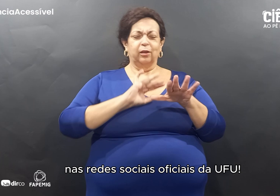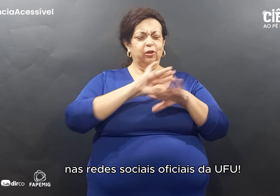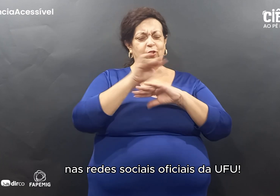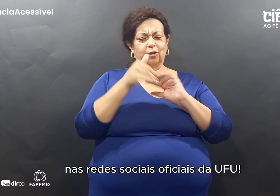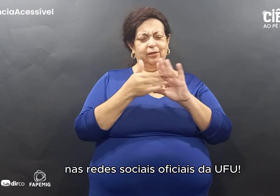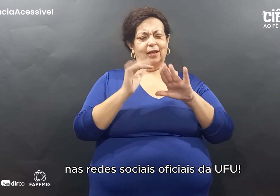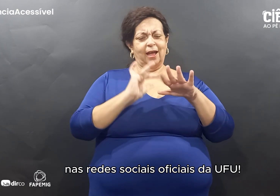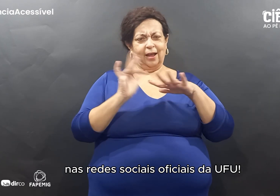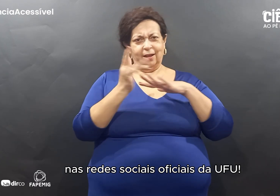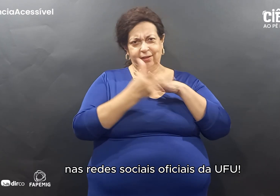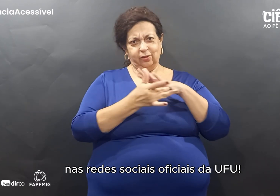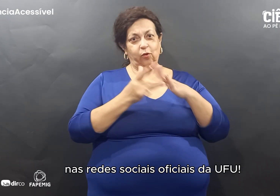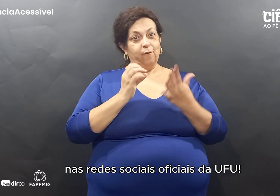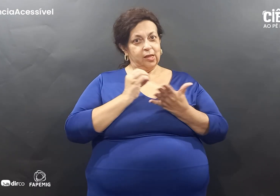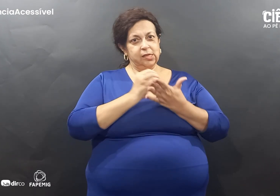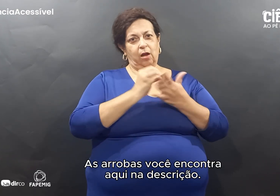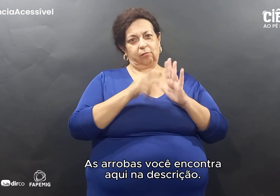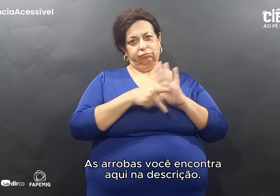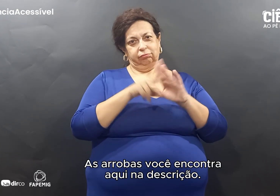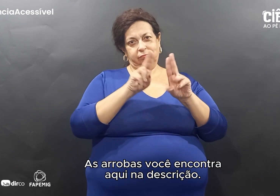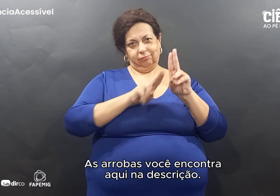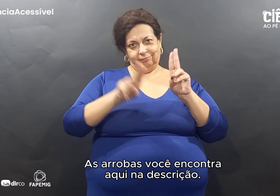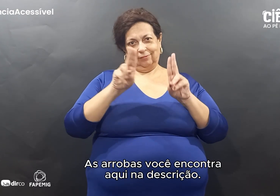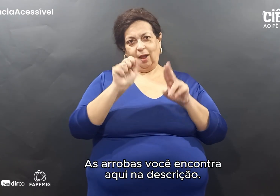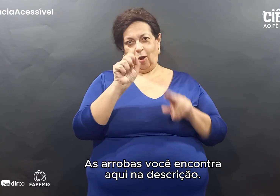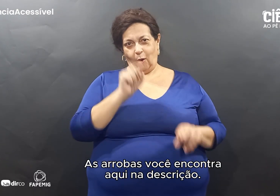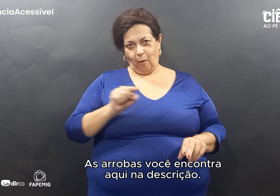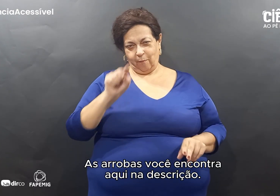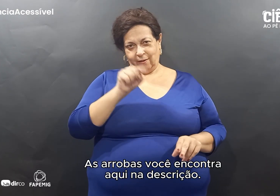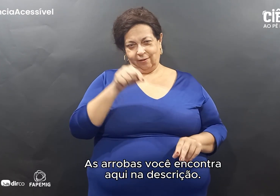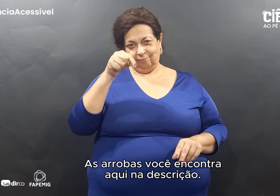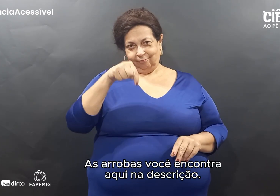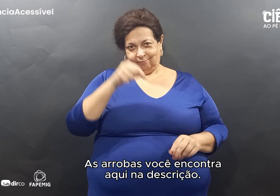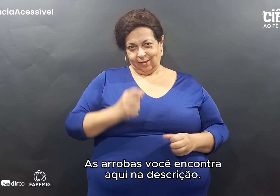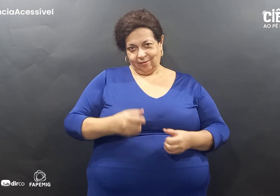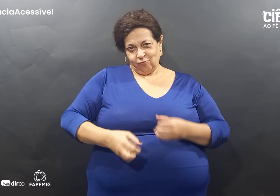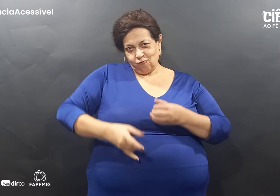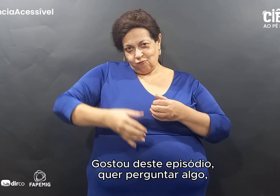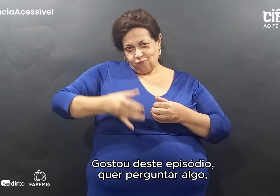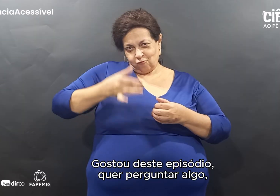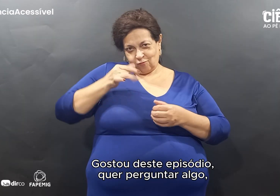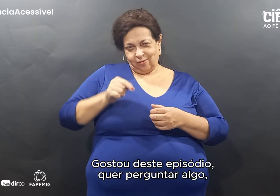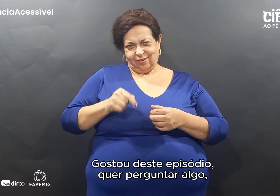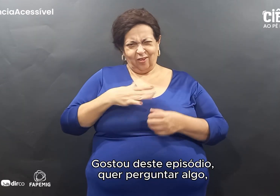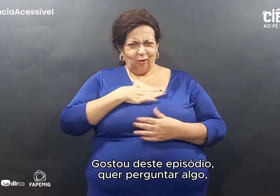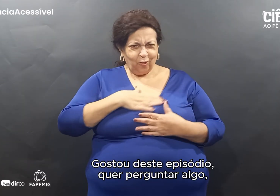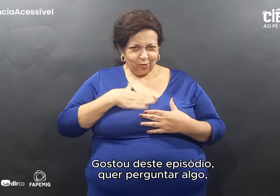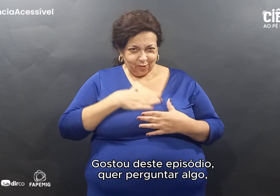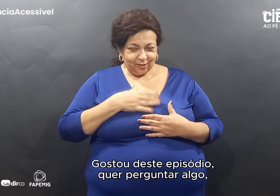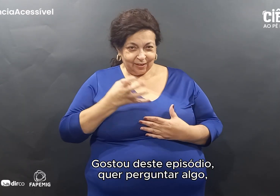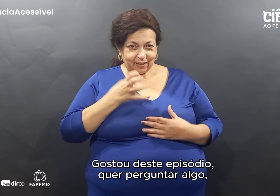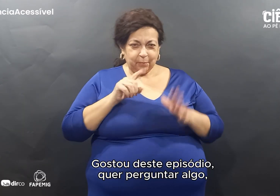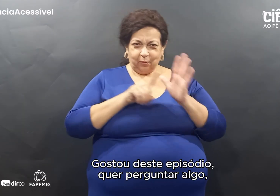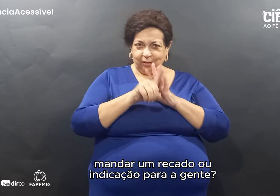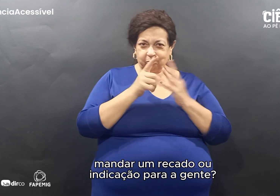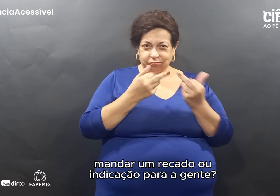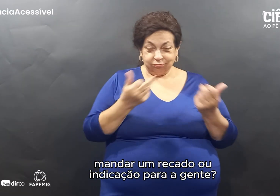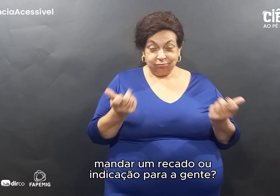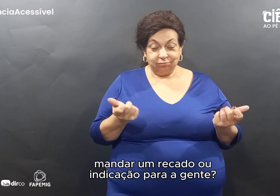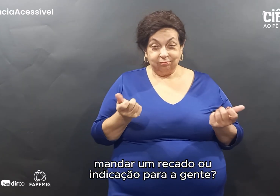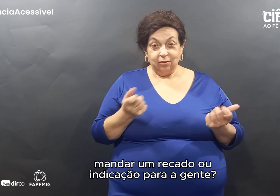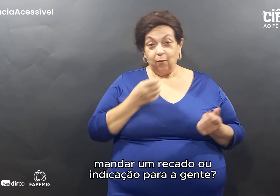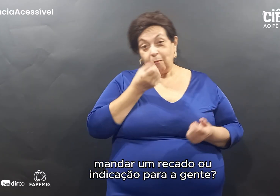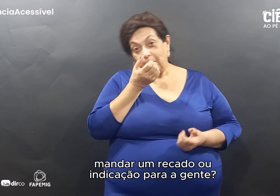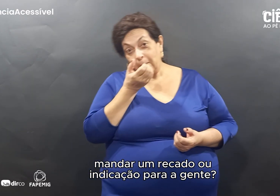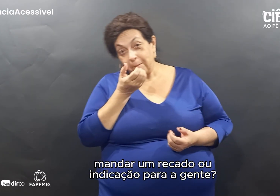redes sociais oficiais da UFO. As arrobas você encontra aqui na descrição. Gostou desse episódio? Quer perguntar algo, mandar